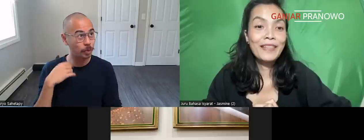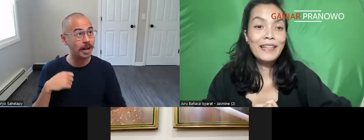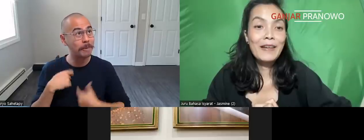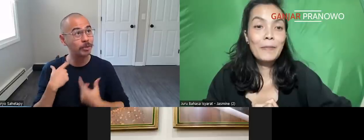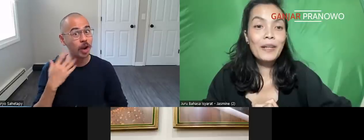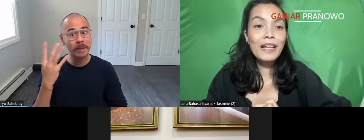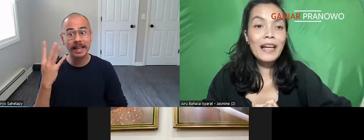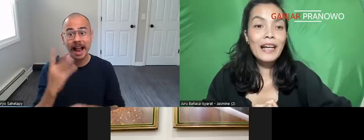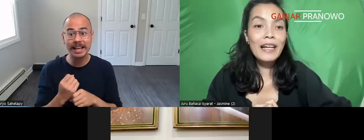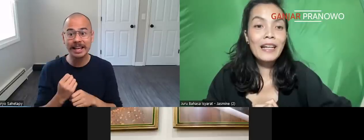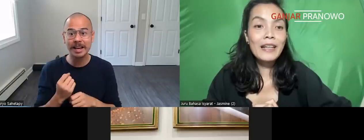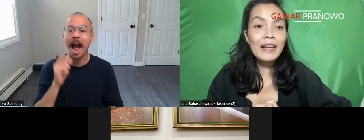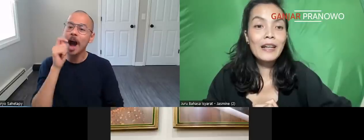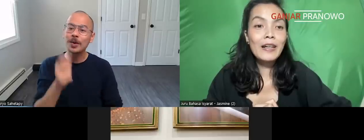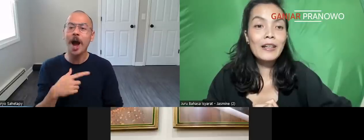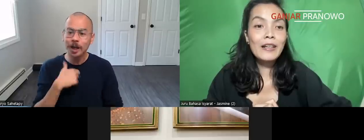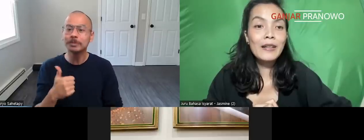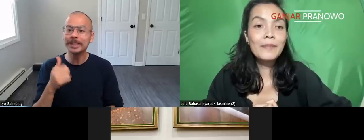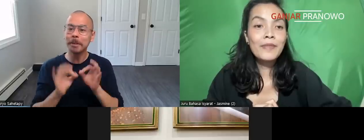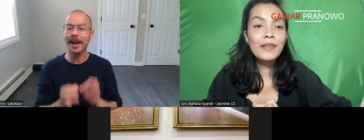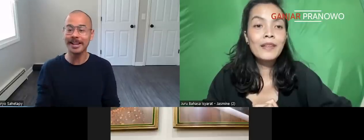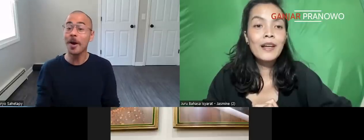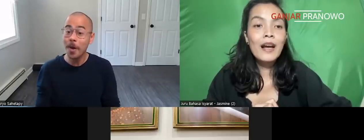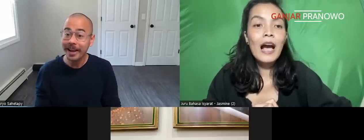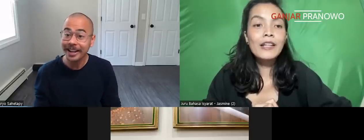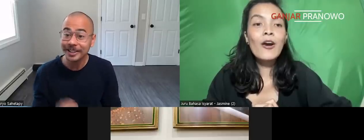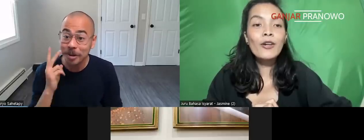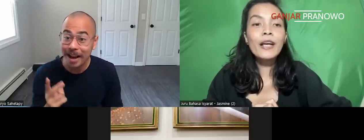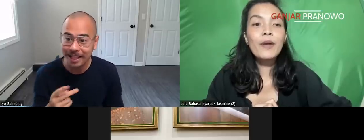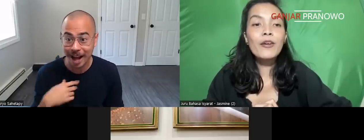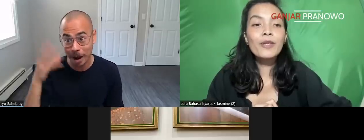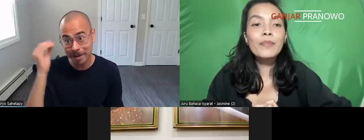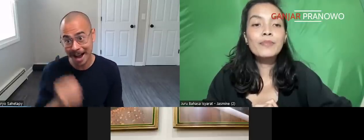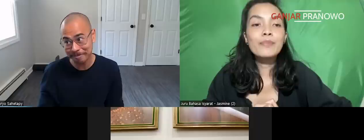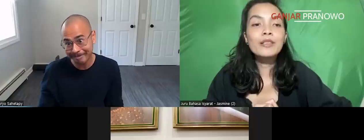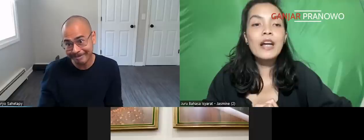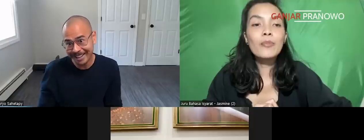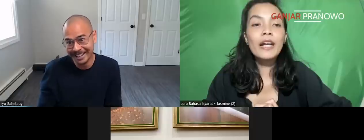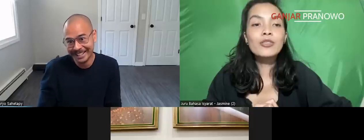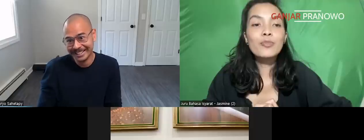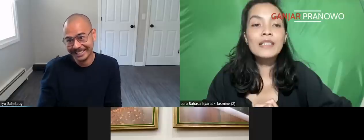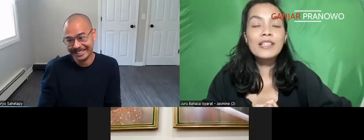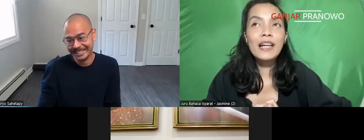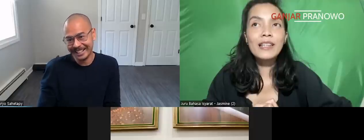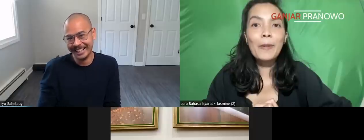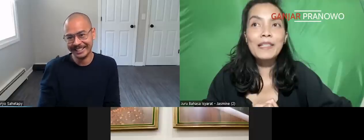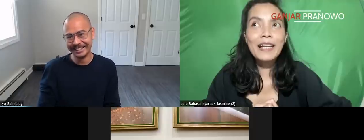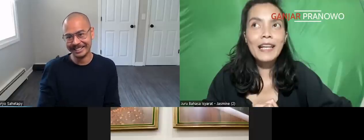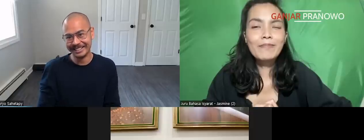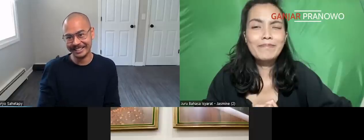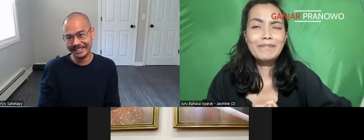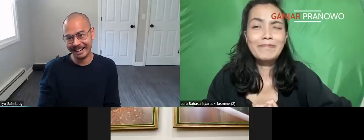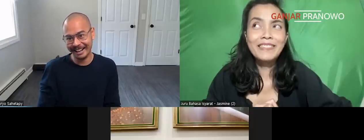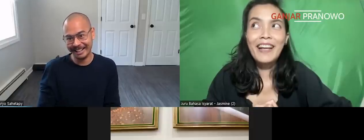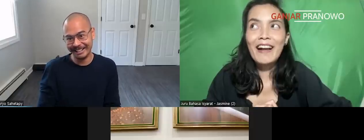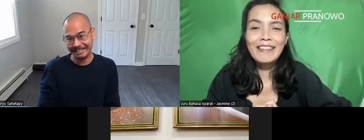sebetulnya pernah Eh ada orang yang mengakui kalau mereka jurubahasa isyarat tapi pas saya